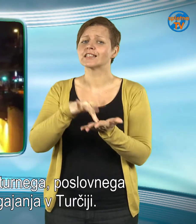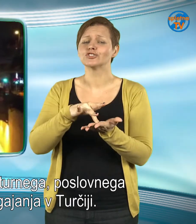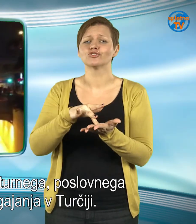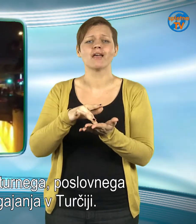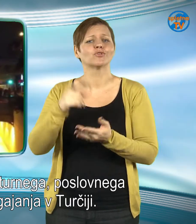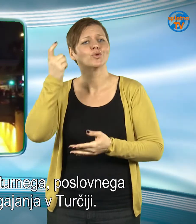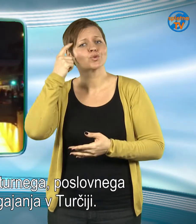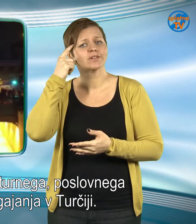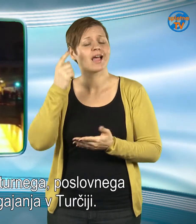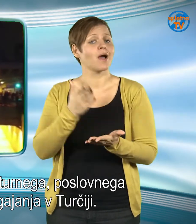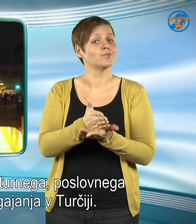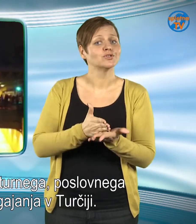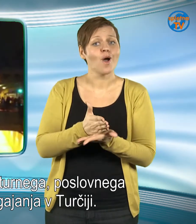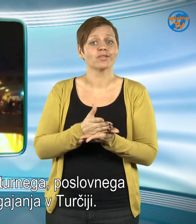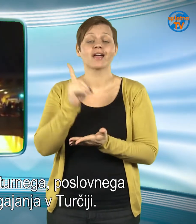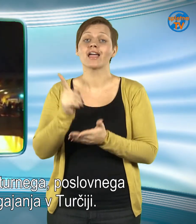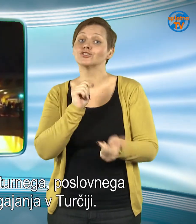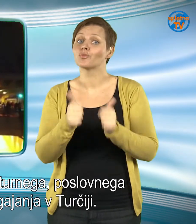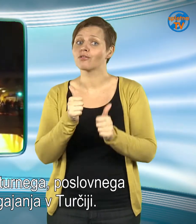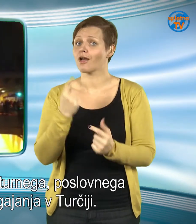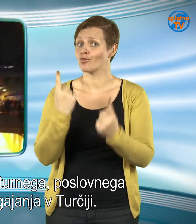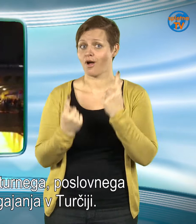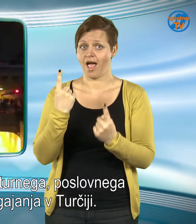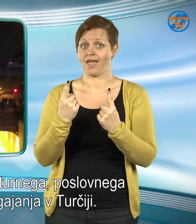središče kulturnega, poslovnega in športnega dogajanja v Turčiji.